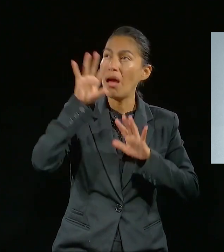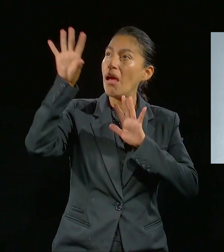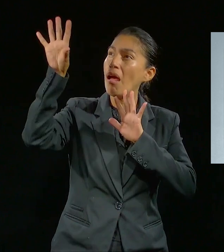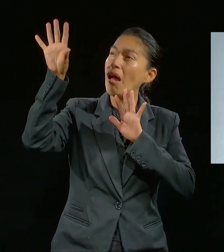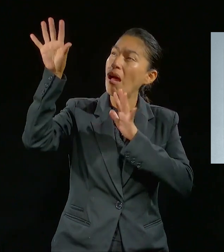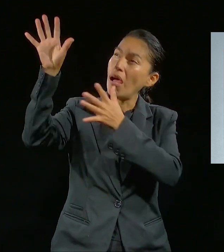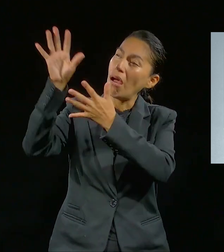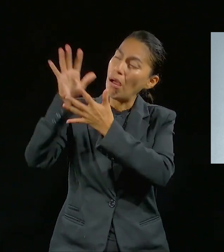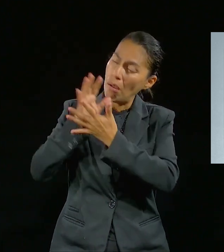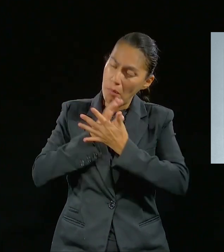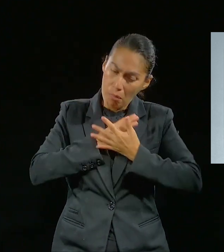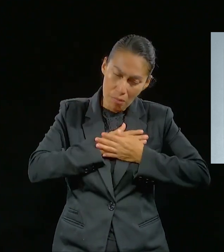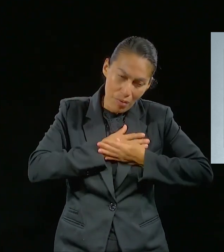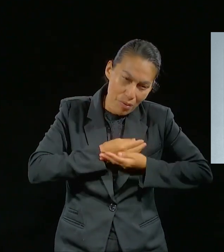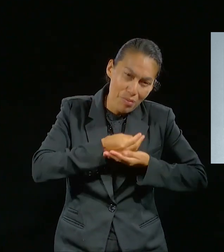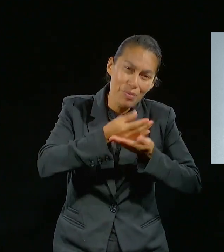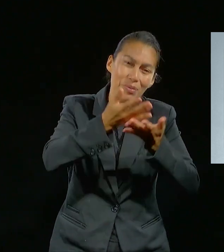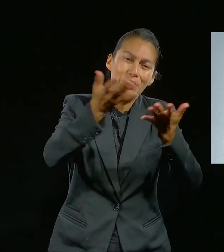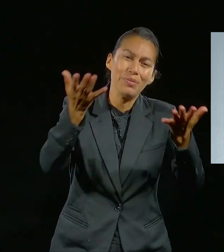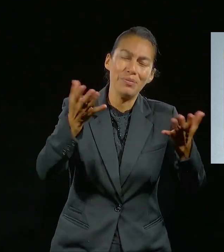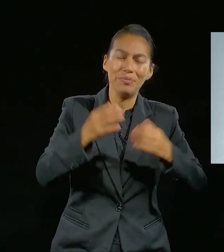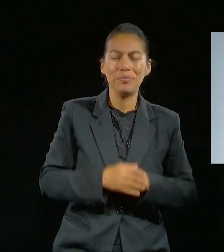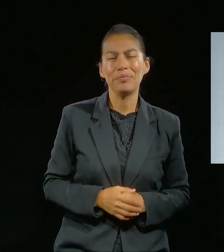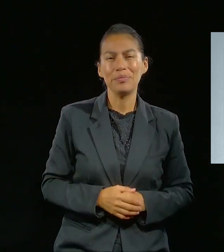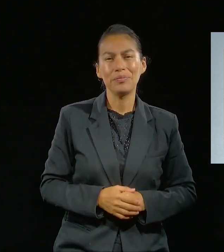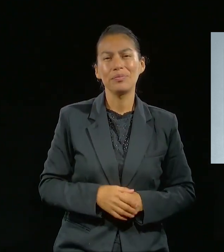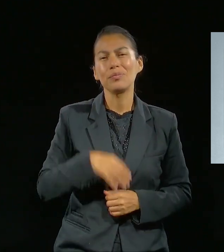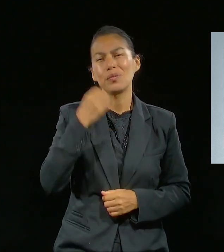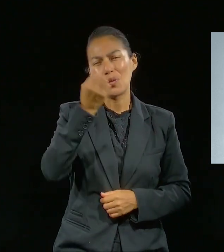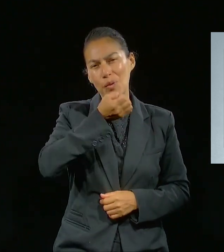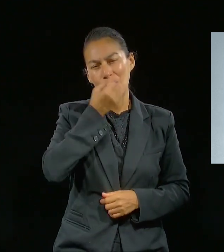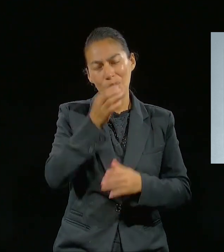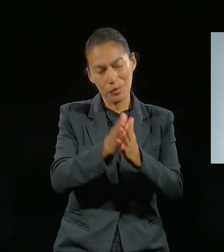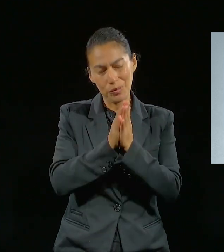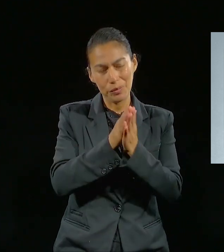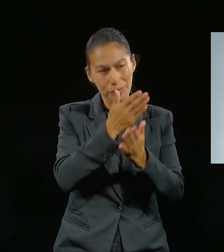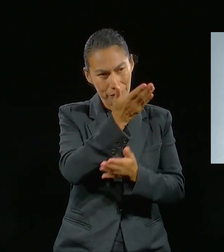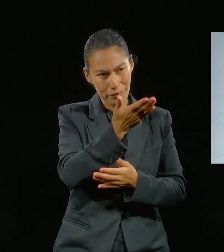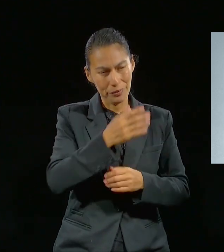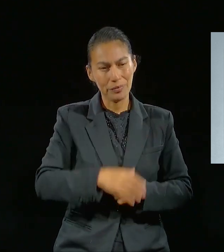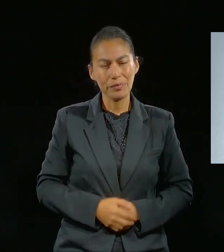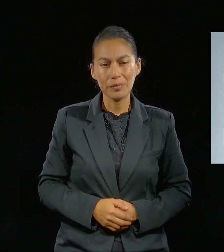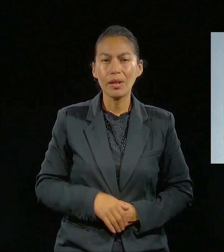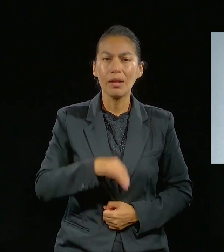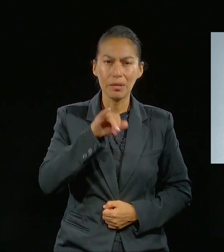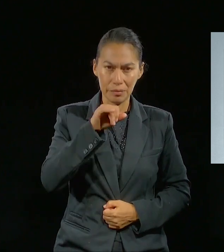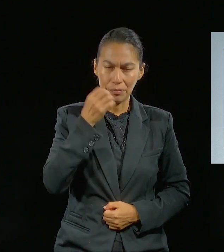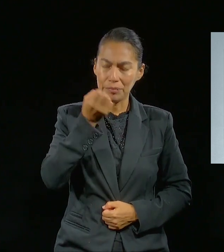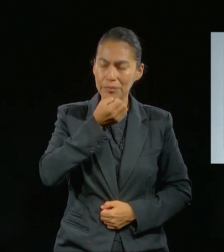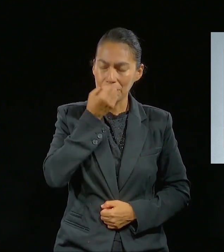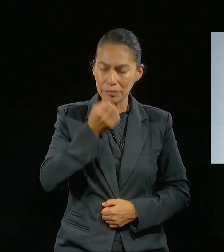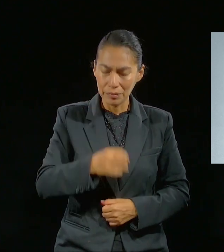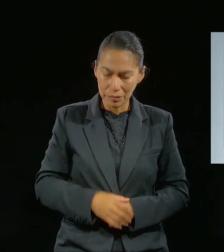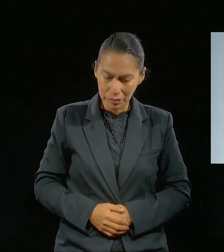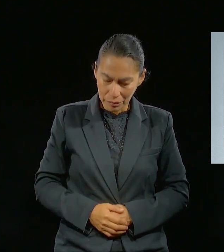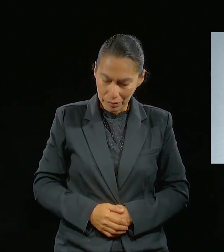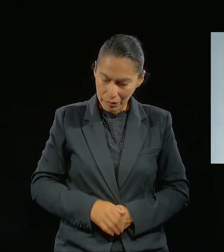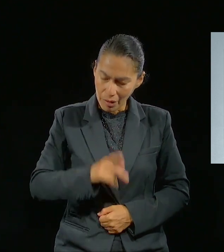Dios por sus hijos. Oremos, inclinemos el rostro. Por favor, Dalila.